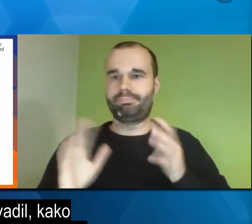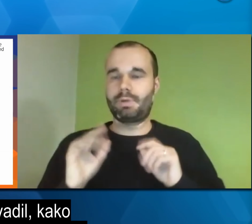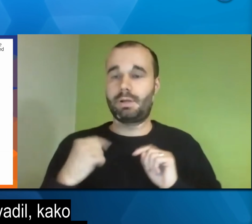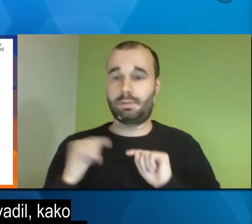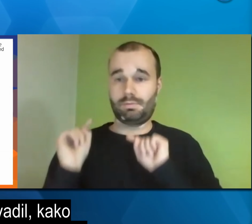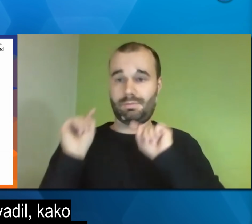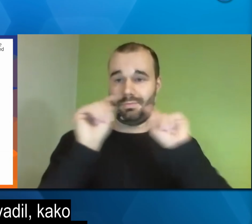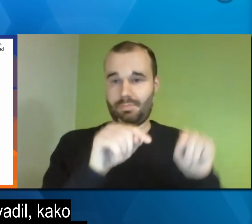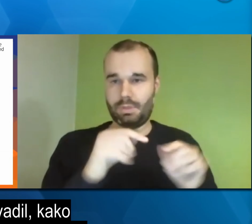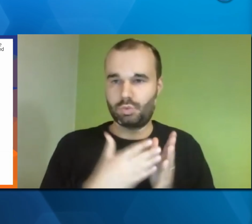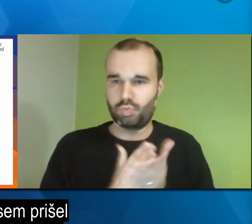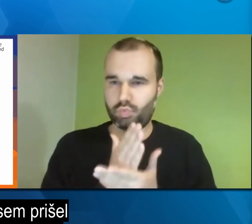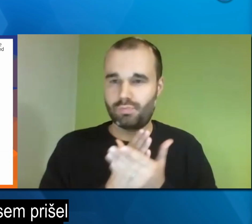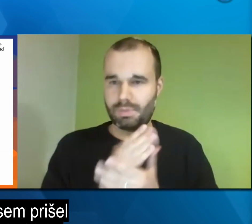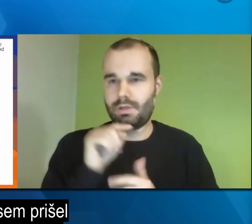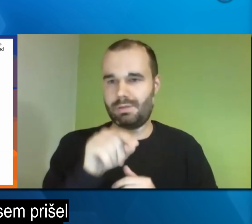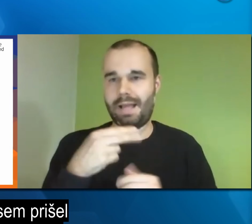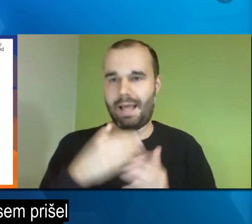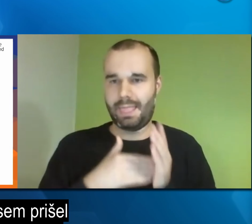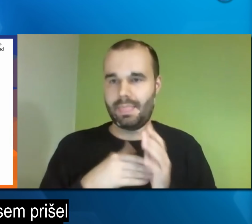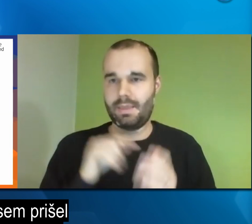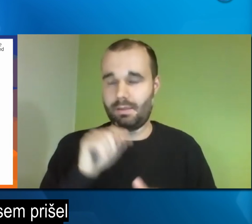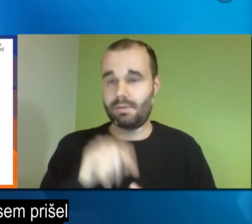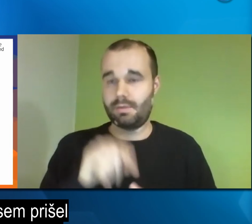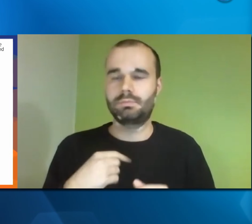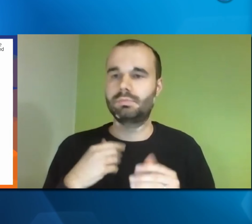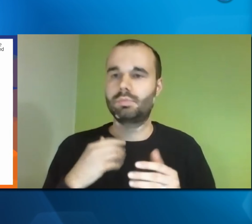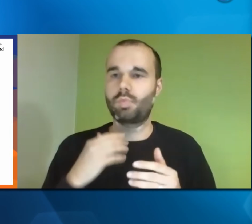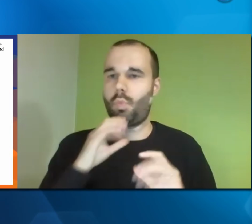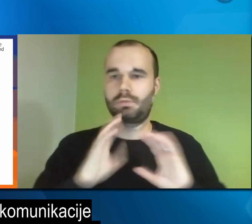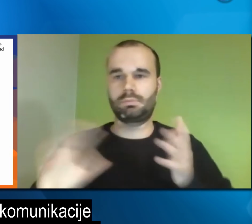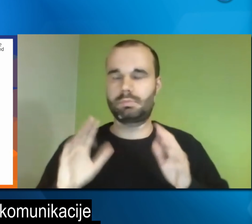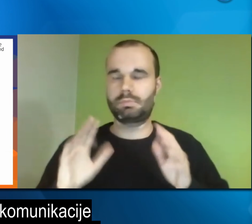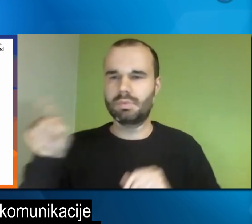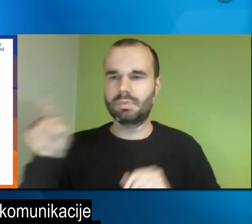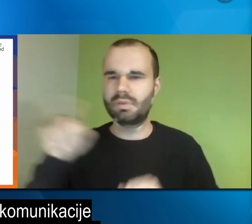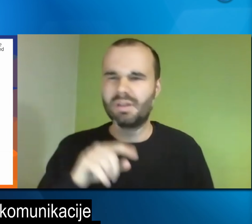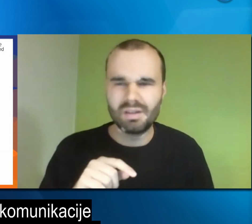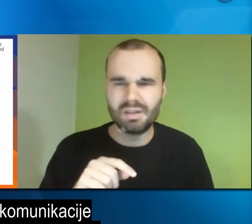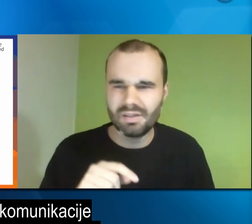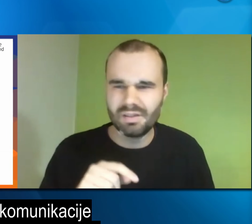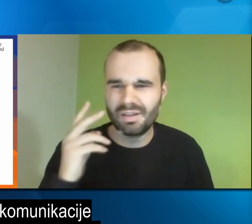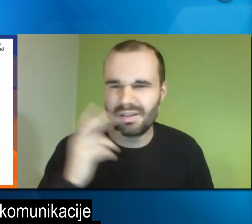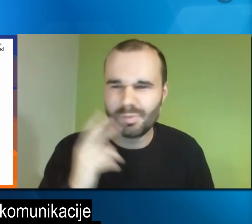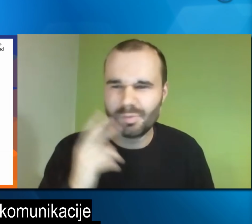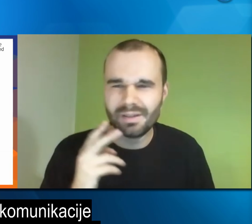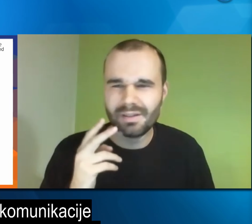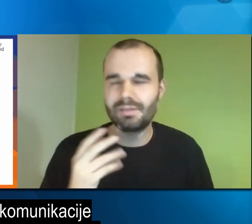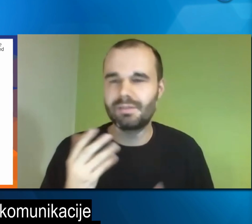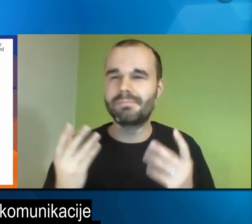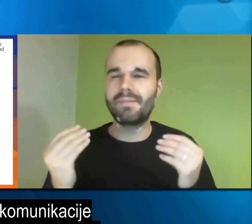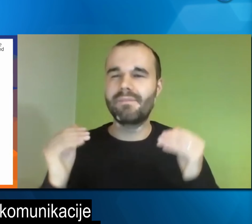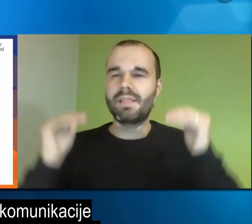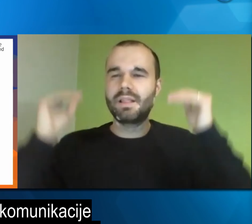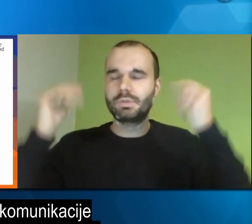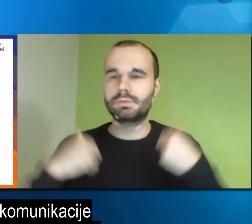komunicirati na neki višji ravni, potem, ko sem pa prišel v službo v Hajdeju, sem pa videl, da take